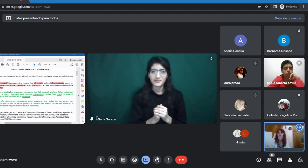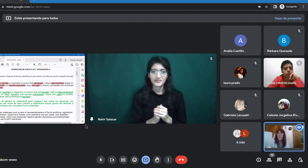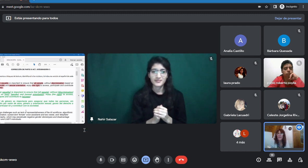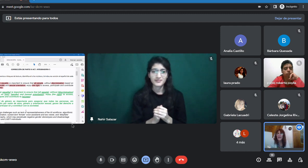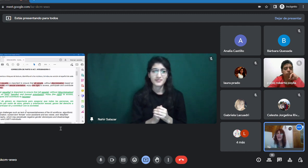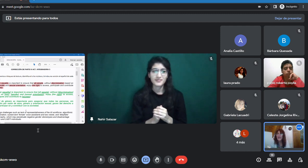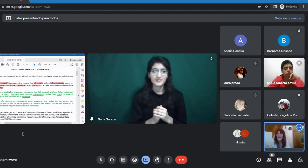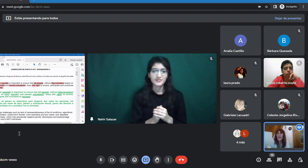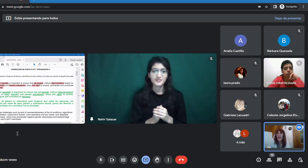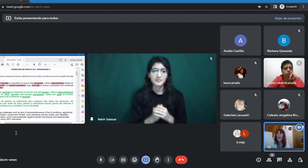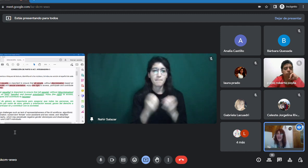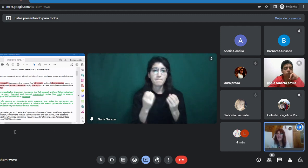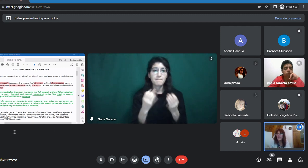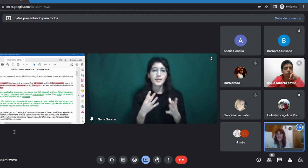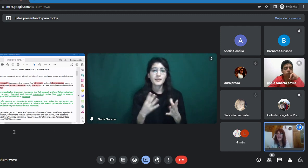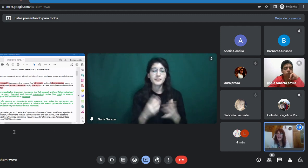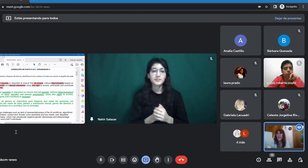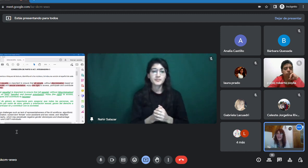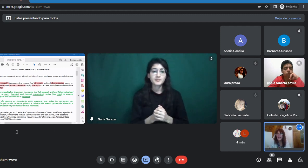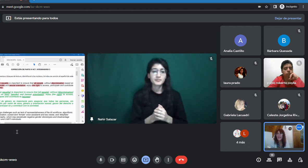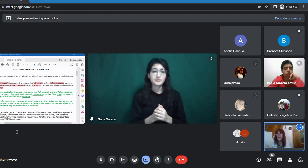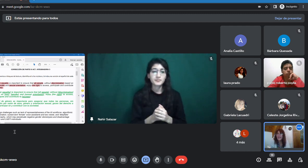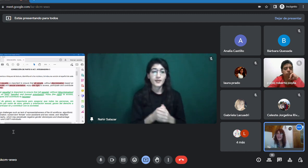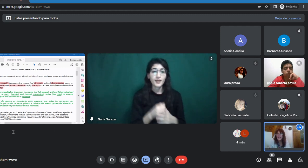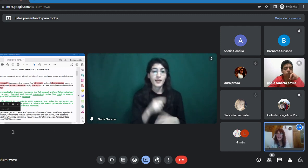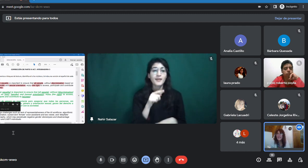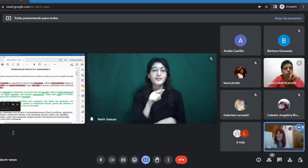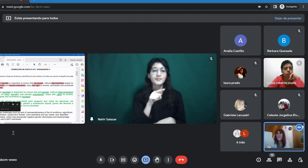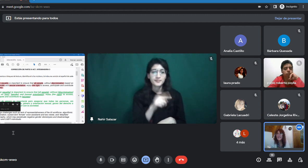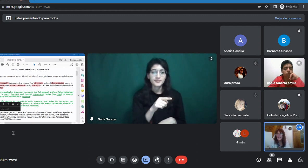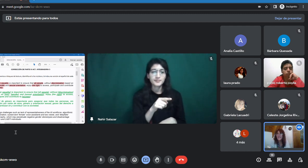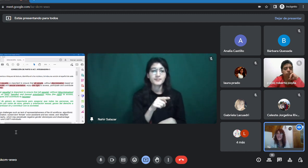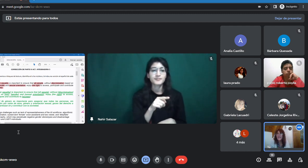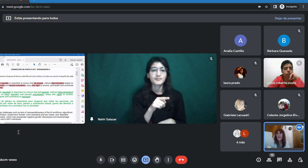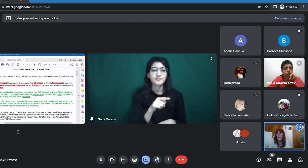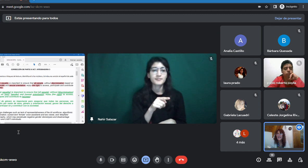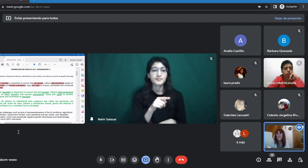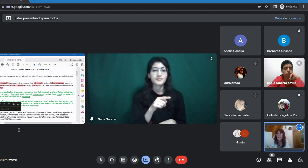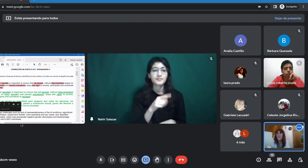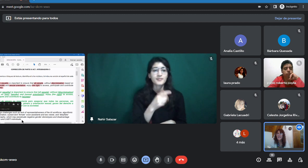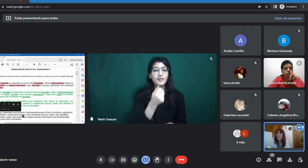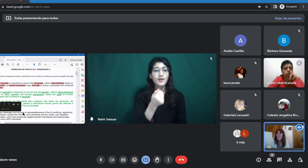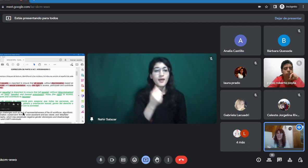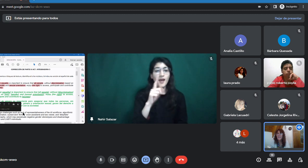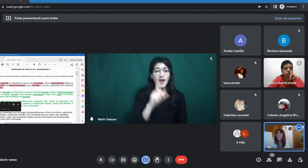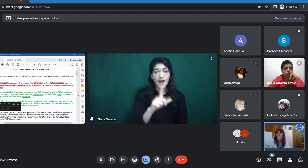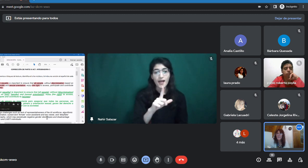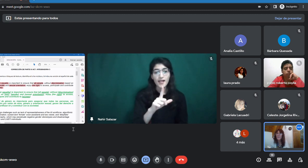Bien. Ay, bien. Que es inteligencia artificial, ¿sí?